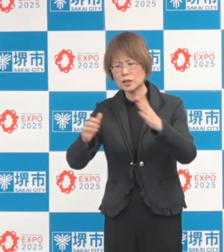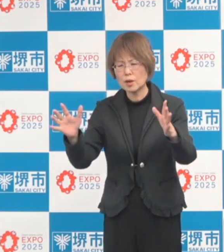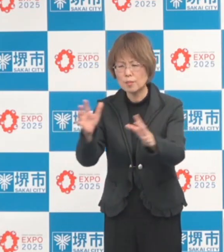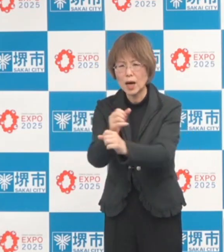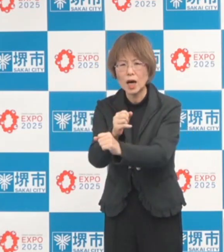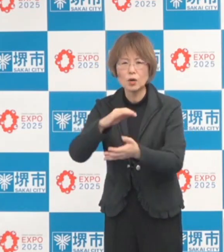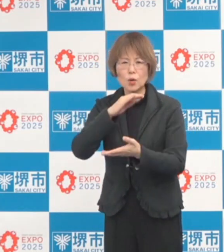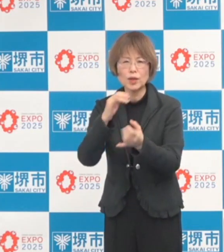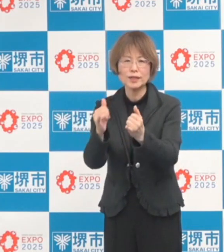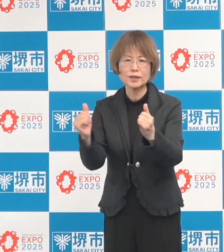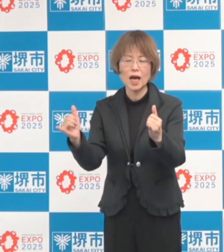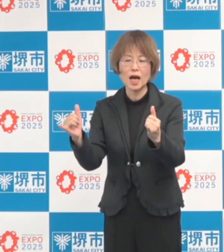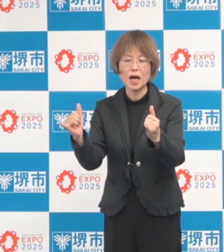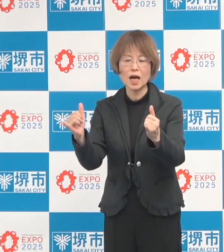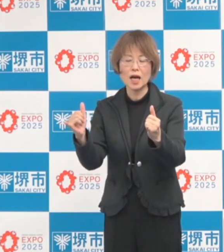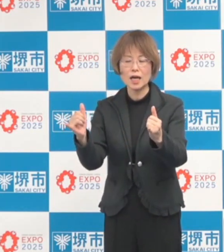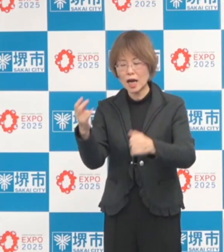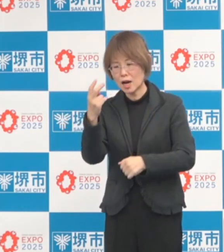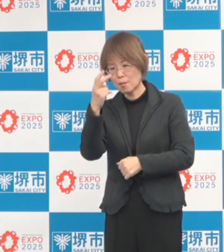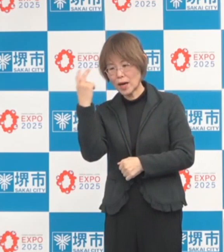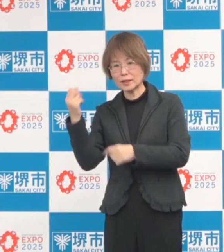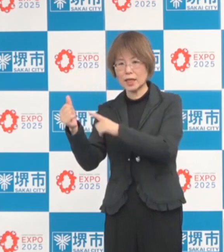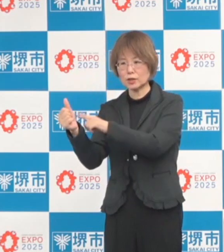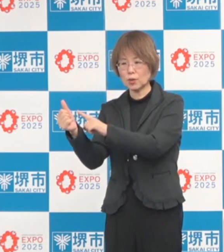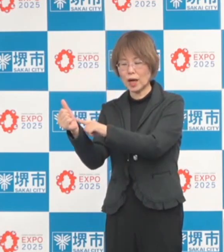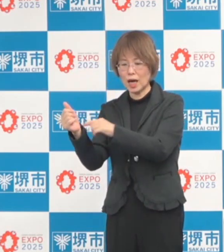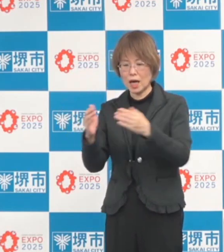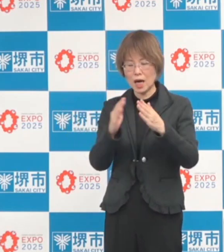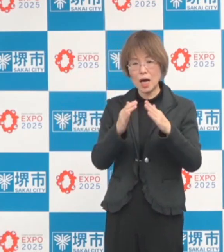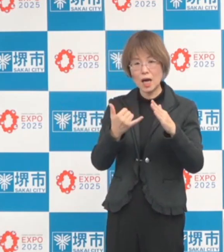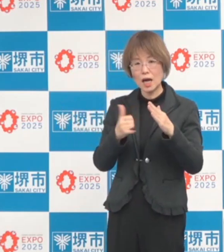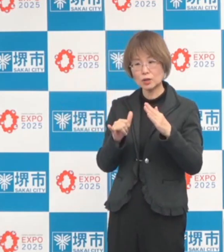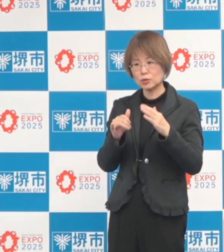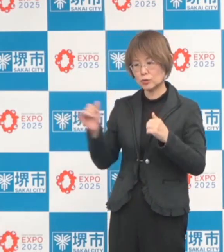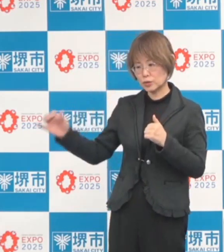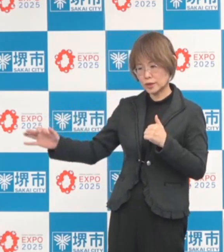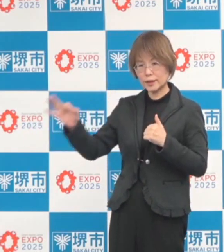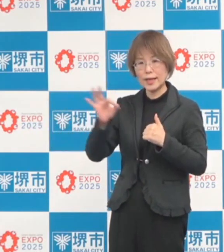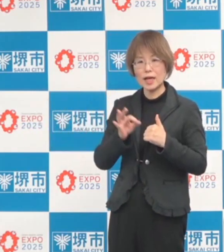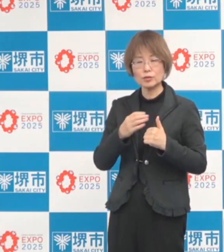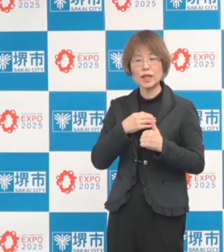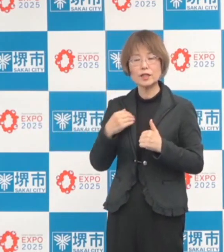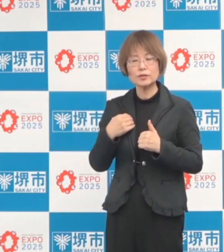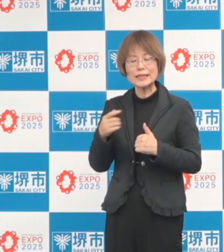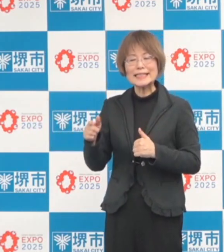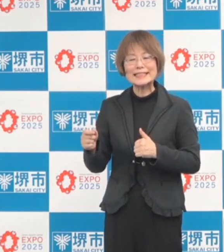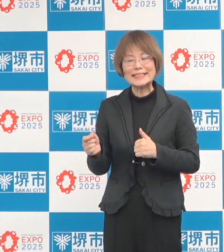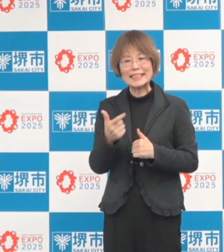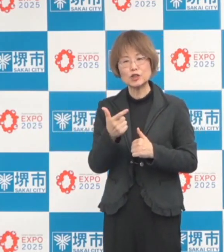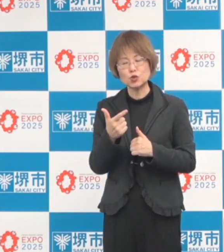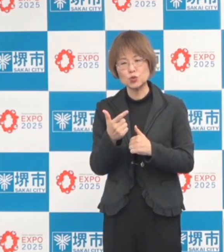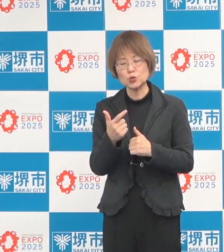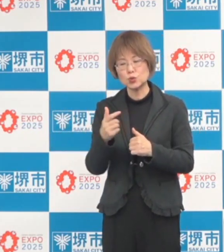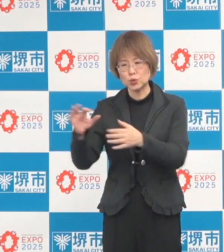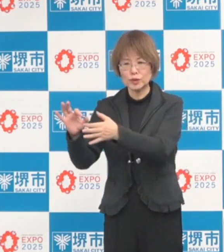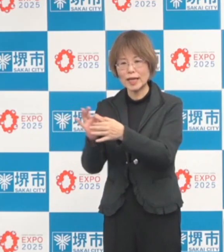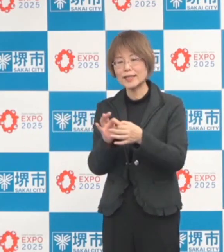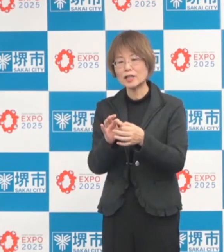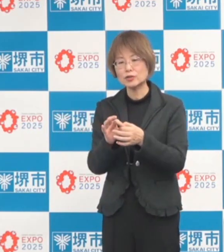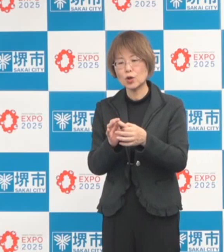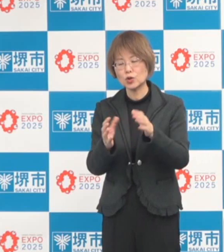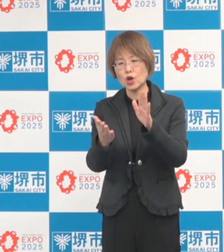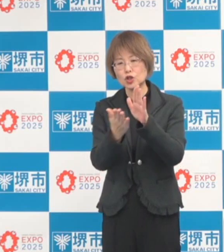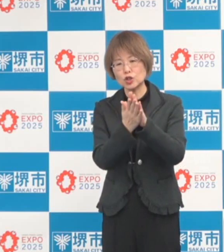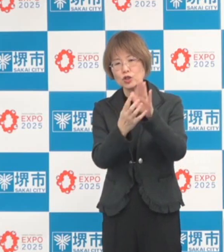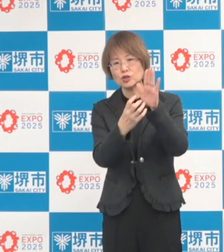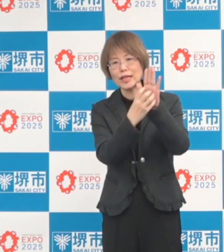った高齢者の方が、発見者から家族等に連絡ができる緊急連絡用のステッカーを配布をしまして、ア